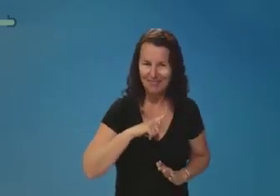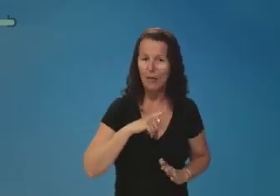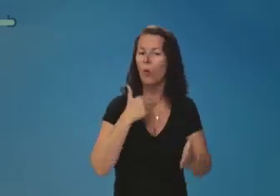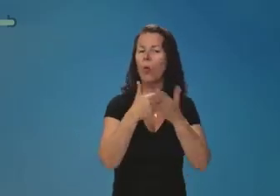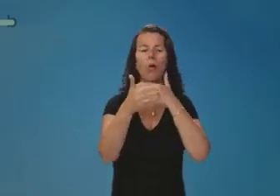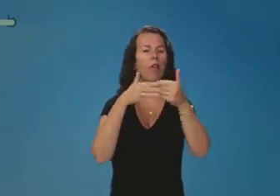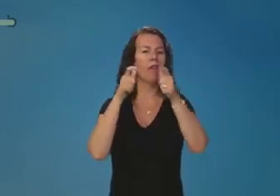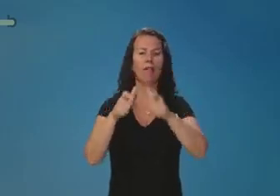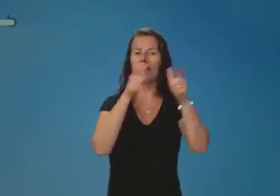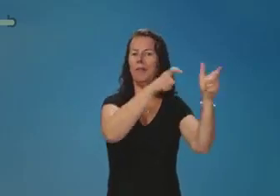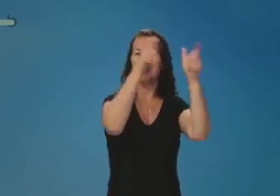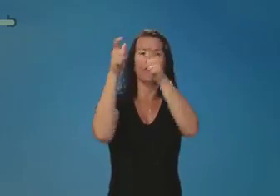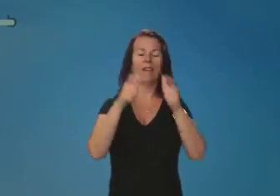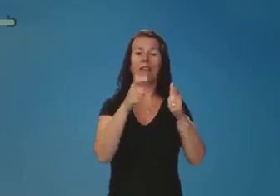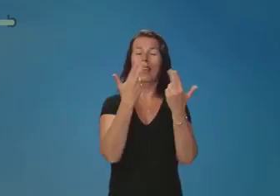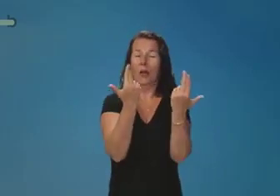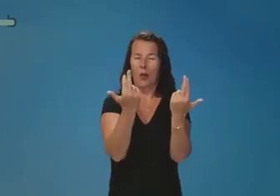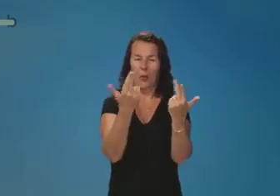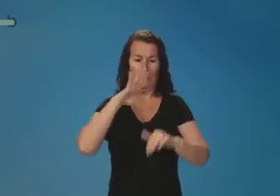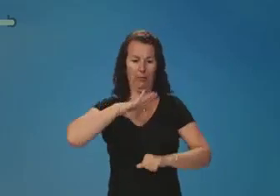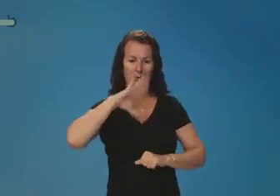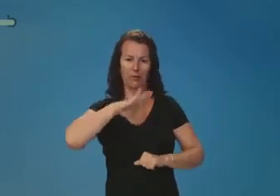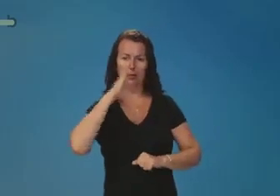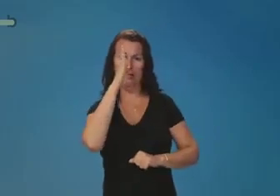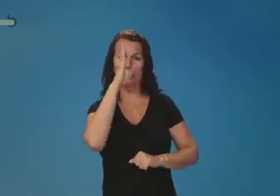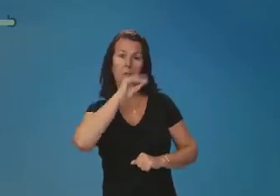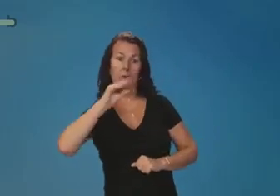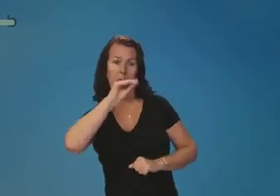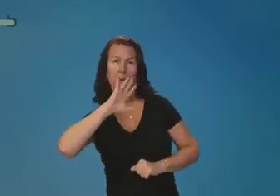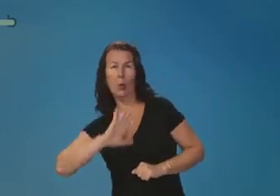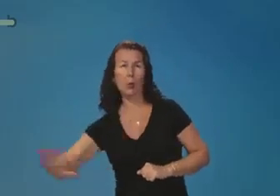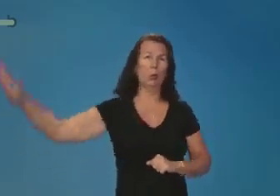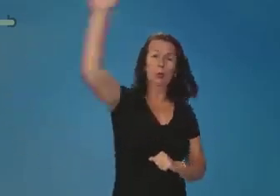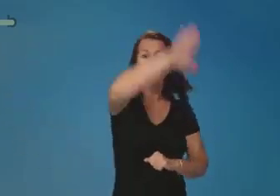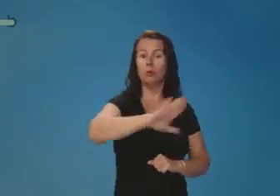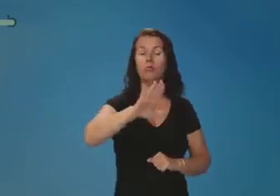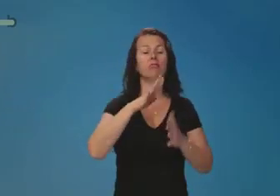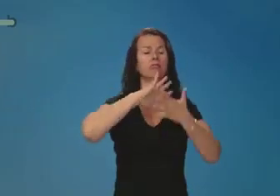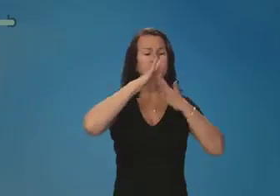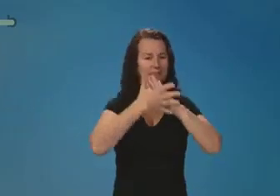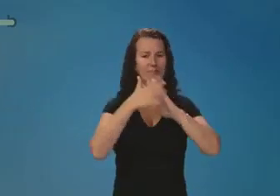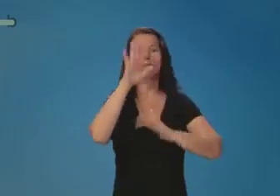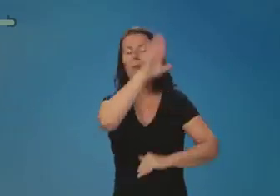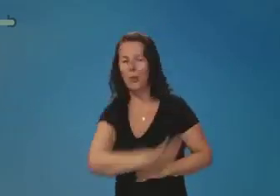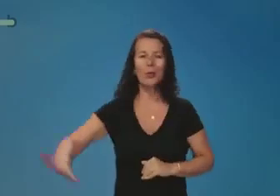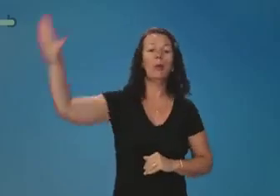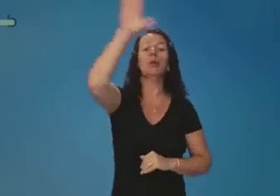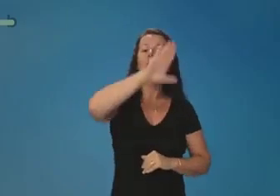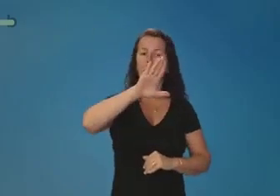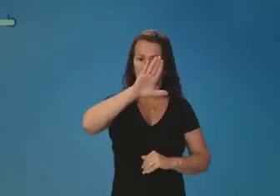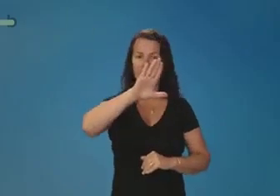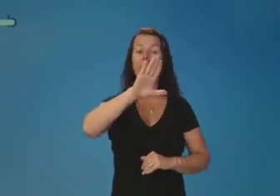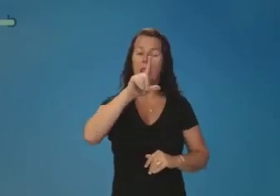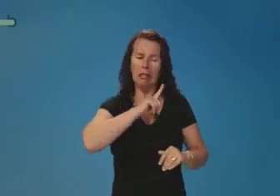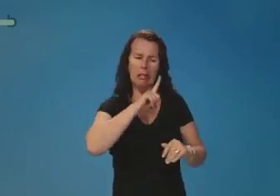em qualquer território, em qualquer lugar, como acontece com o português, que é falado em todas as regiões, a Libras é falada em todas